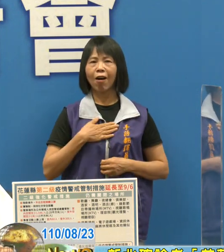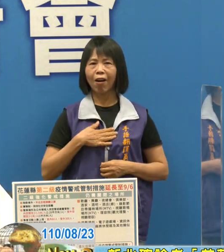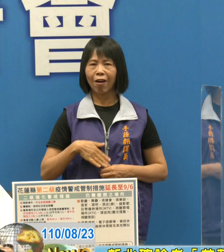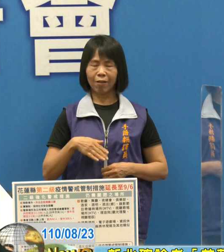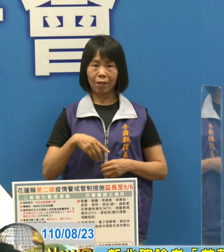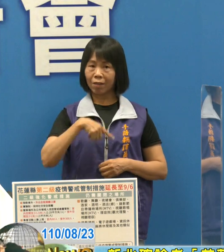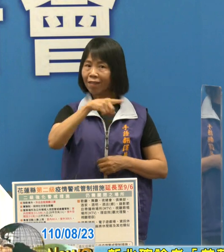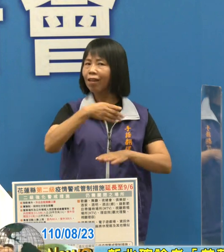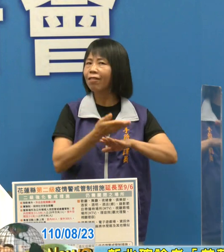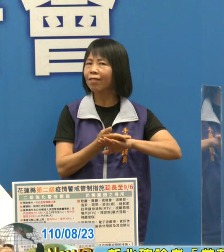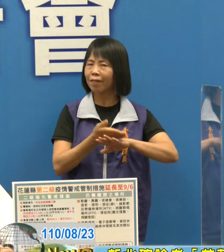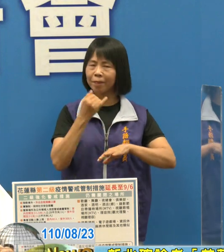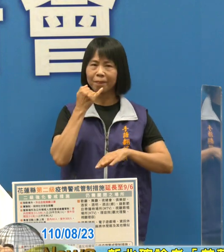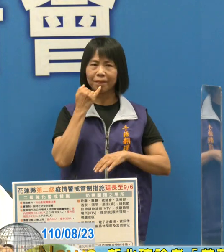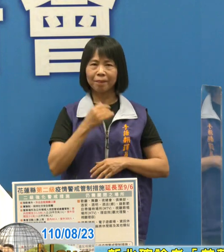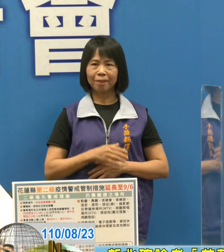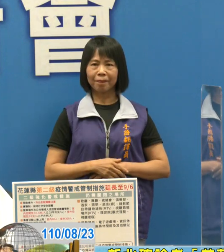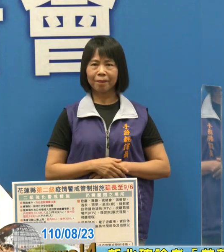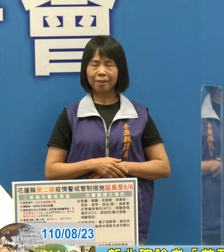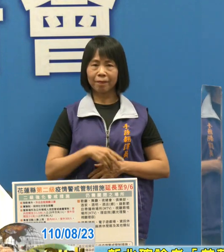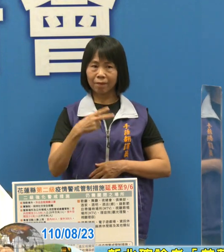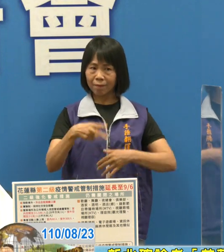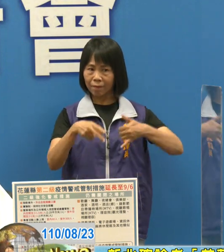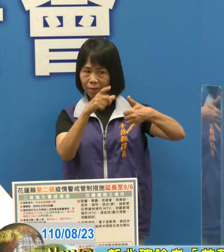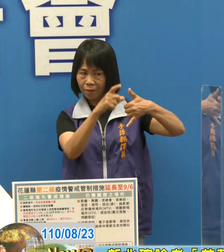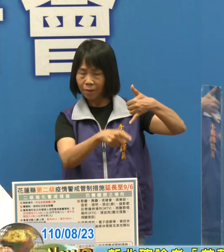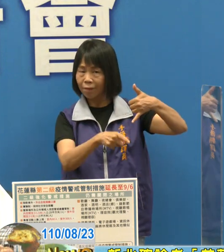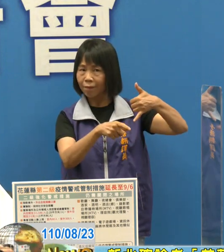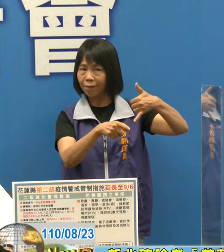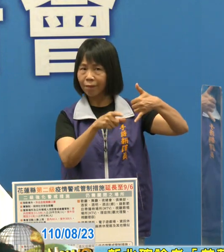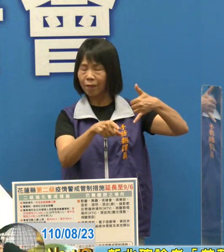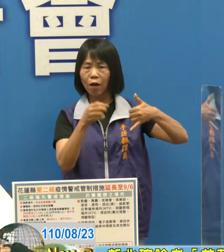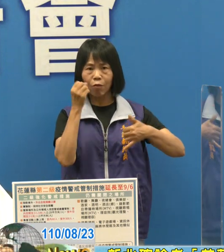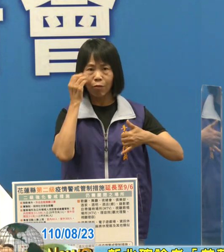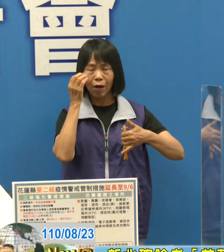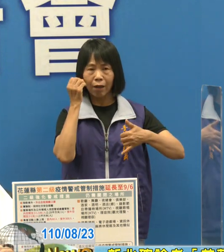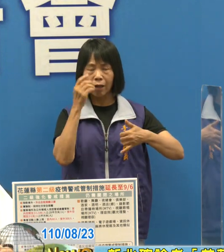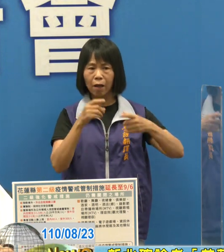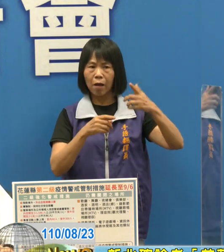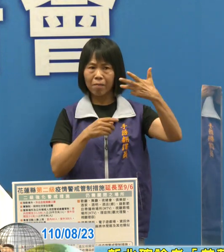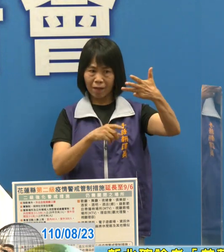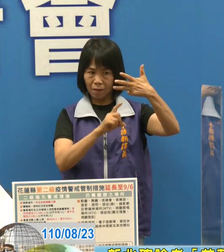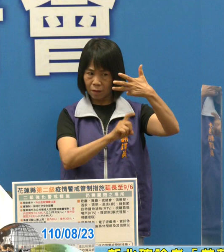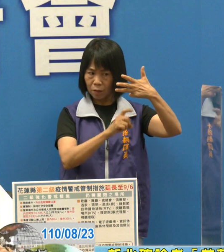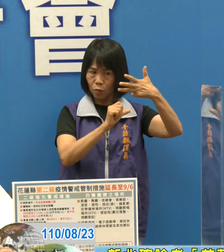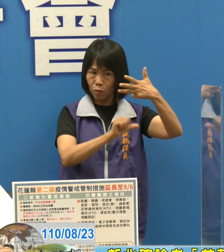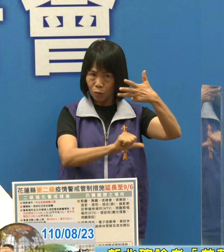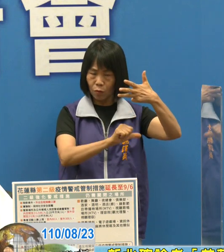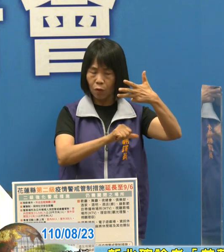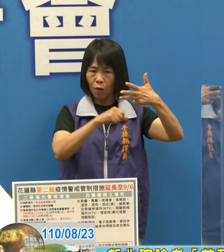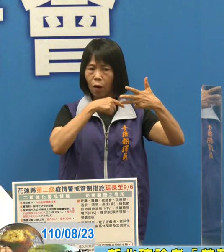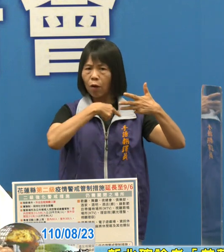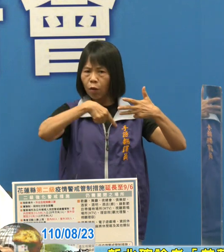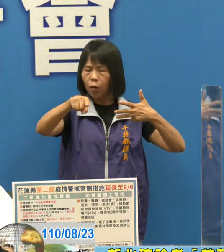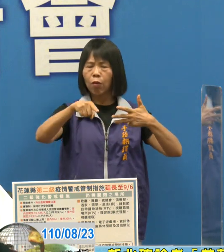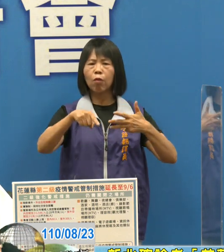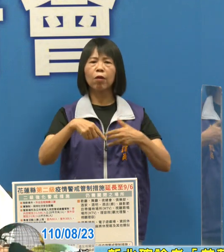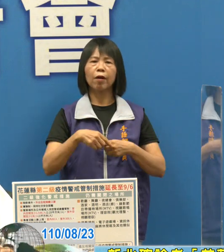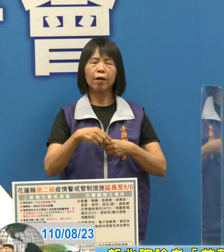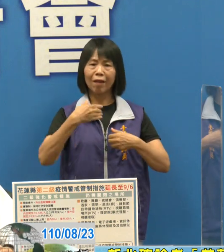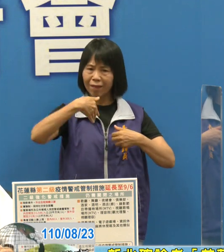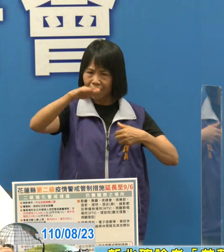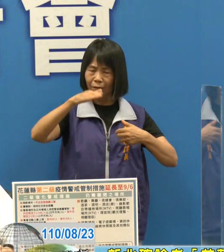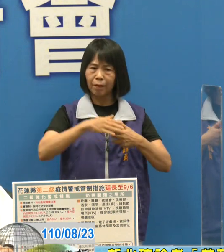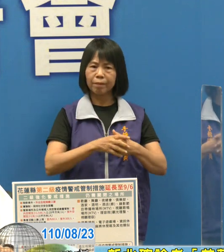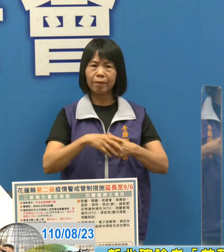可以先放心哈。那个案呢，他是在8月15号离开花莲，但是8月16号的时候呢，出现